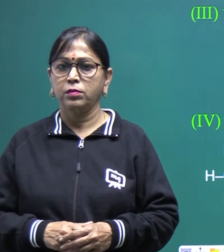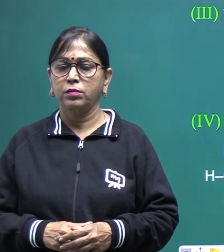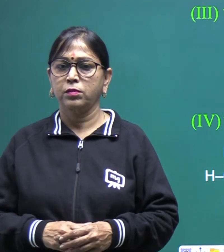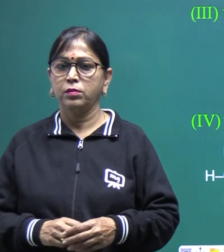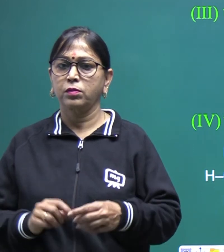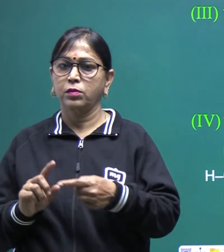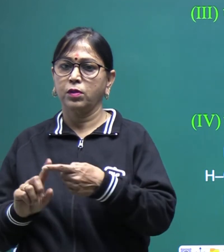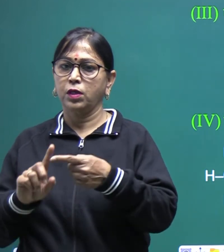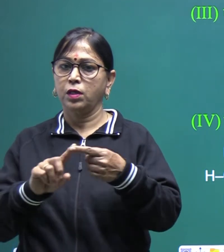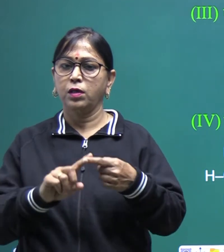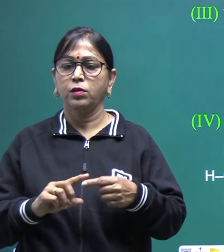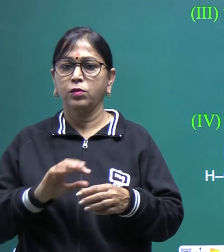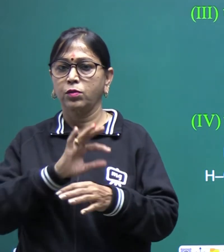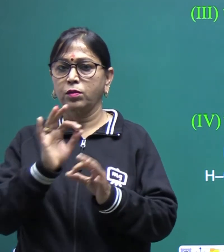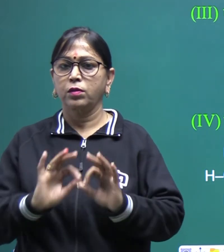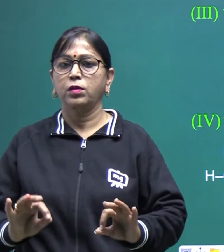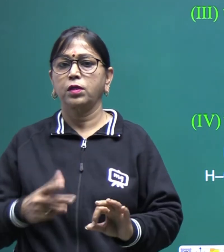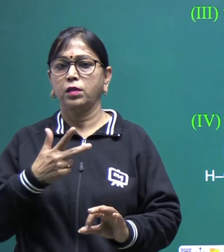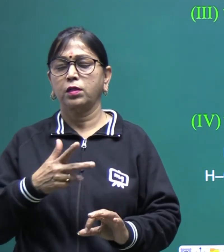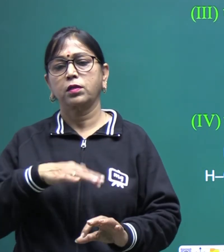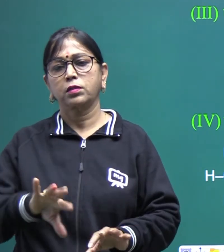इलेक्ट्रॉन अष्टक पूर्ण करते हैं